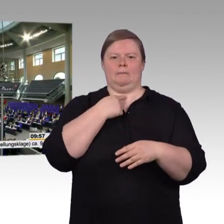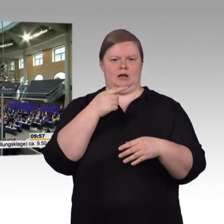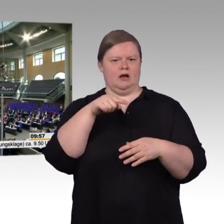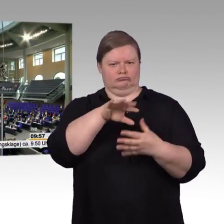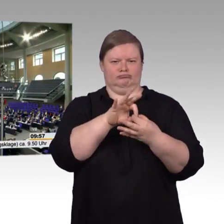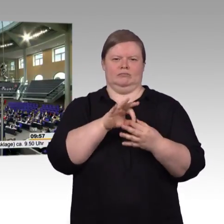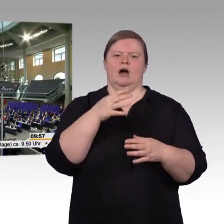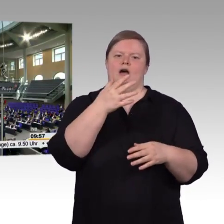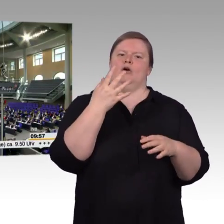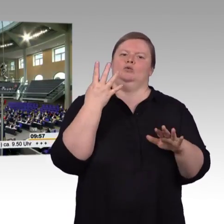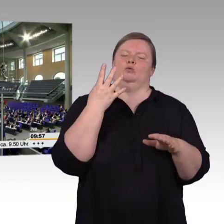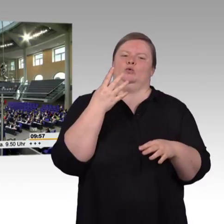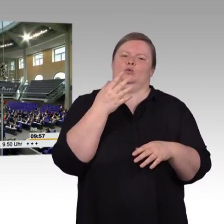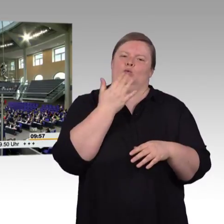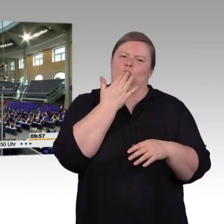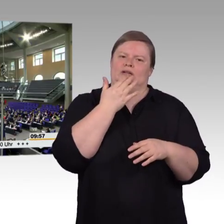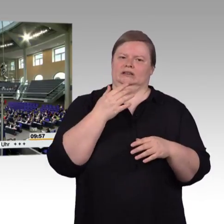Wer stimmt dagegen?